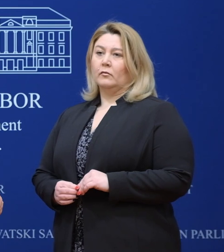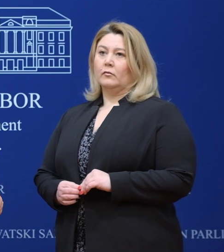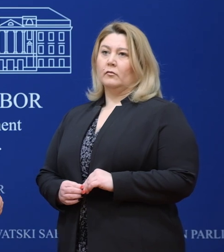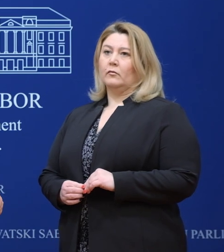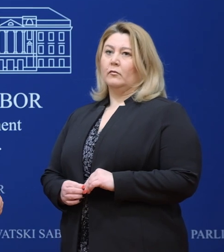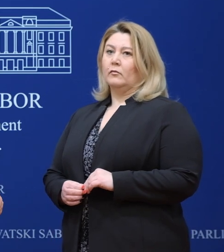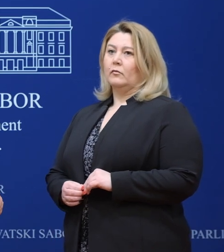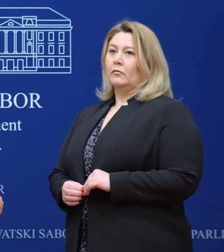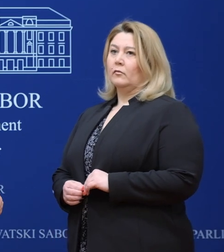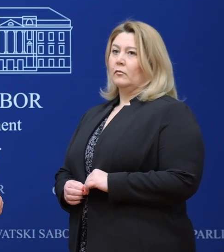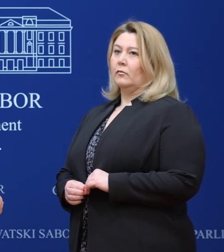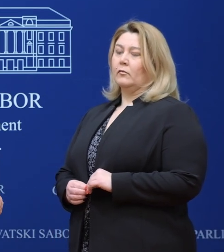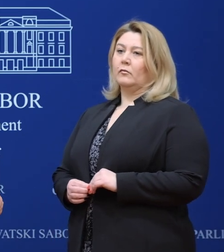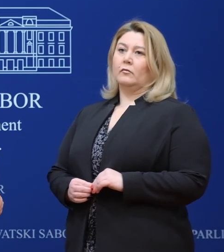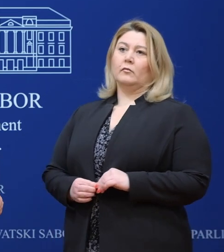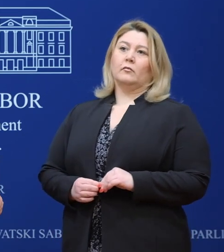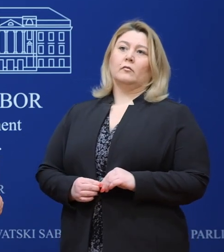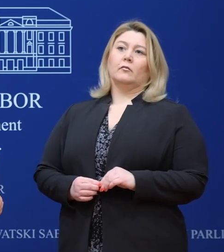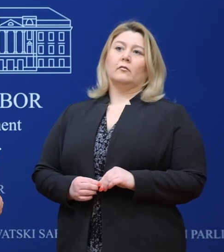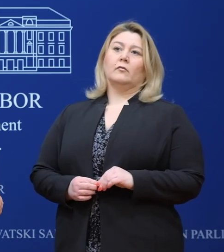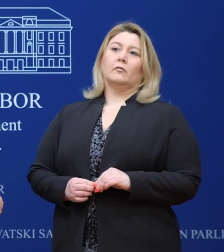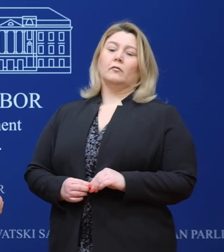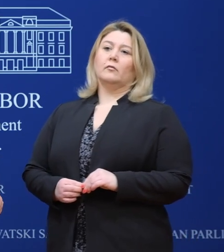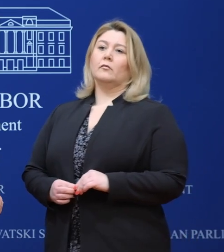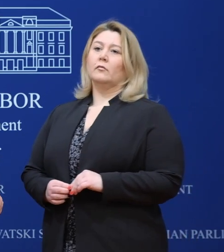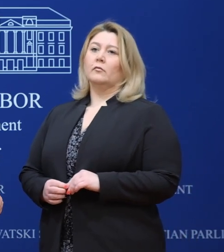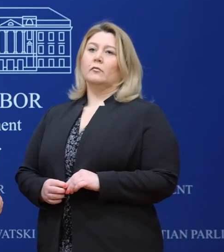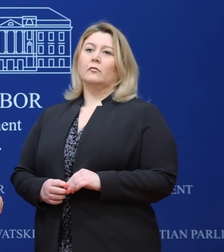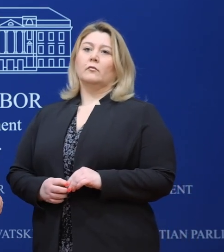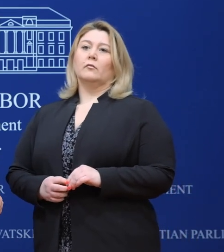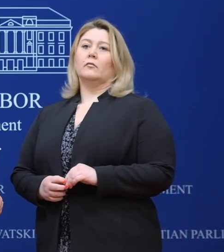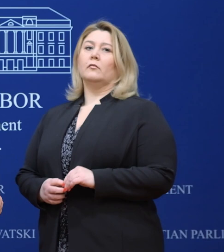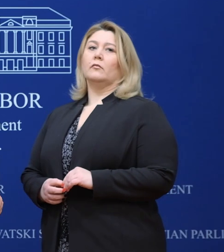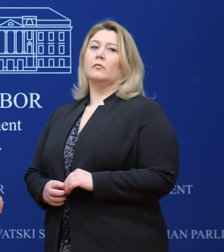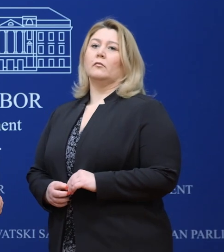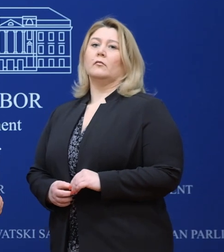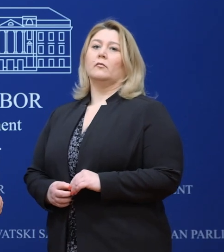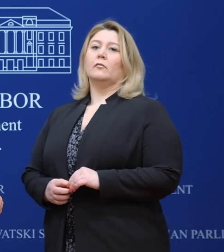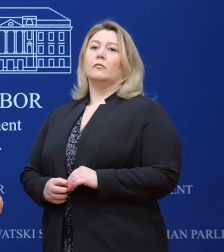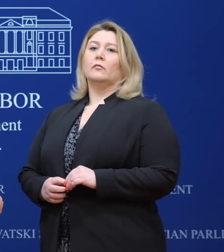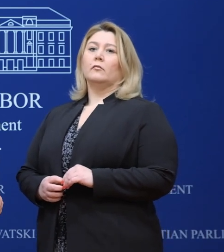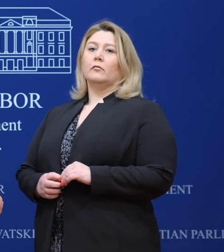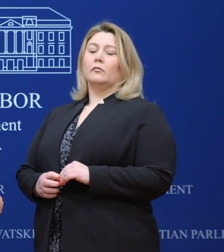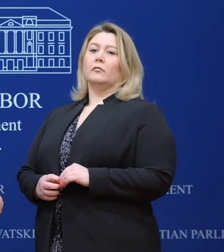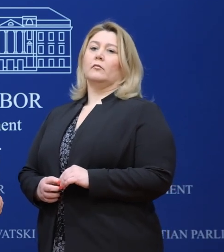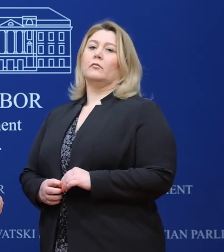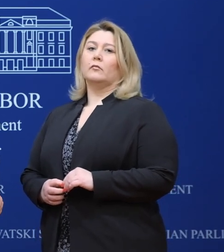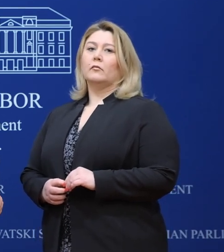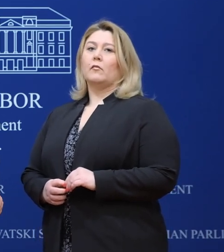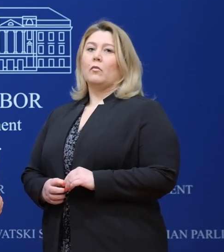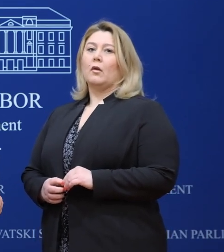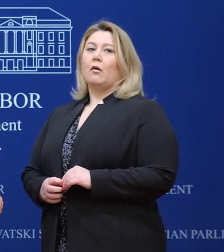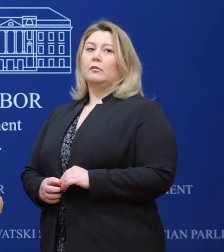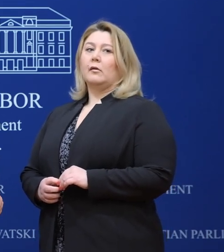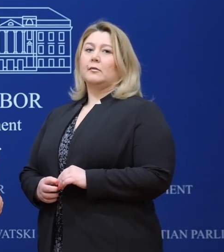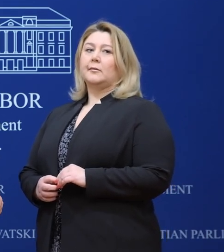pitanje demokratskog ustroja jedne zemlje. Zašto vlada ne može govoriti i ocjenjivati na bilo koji